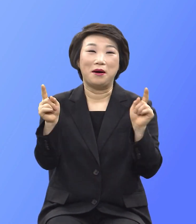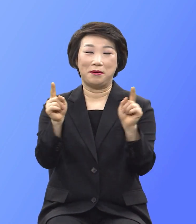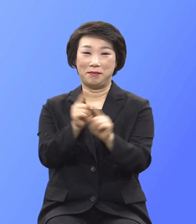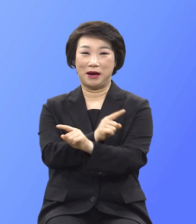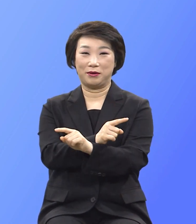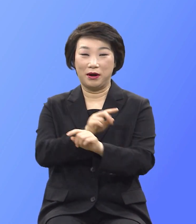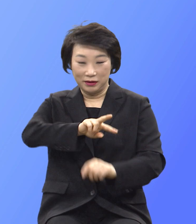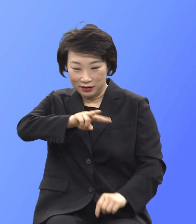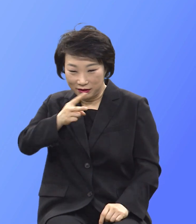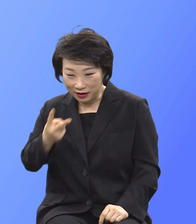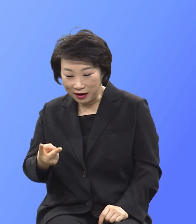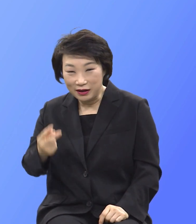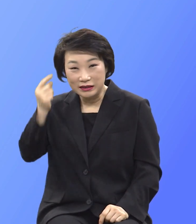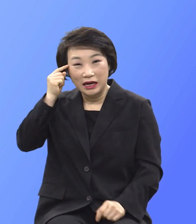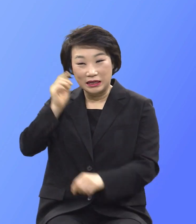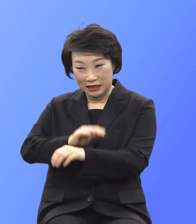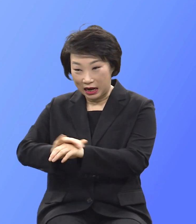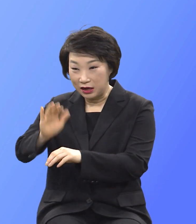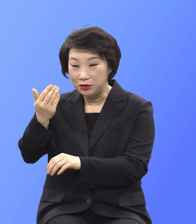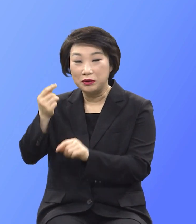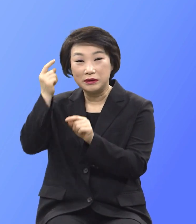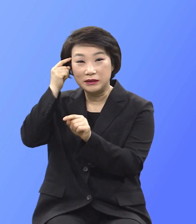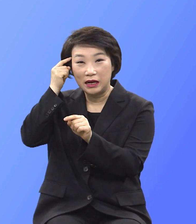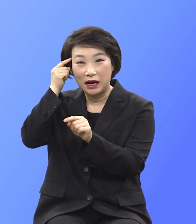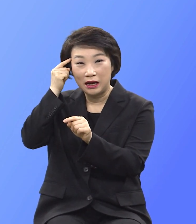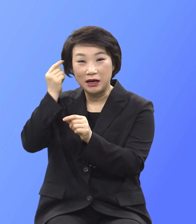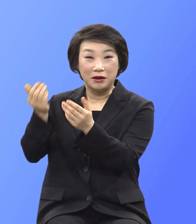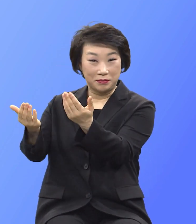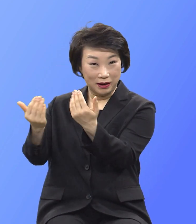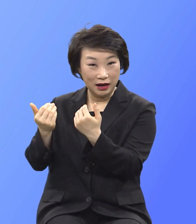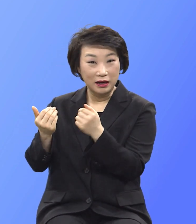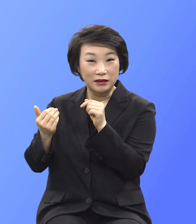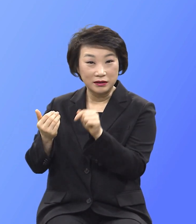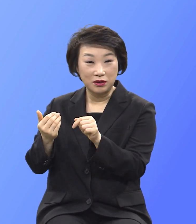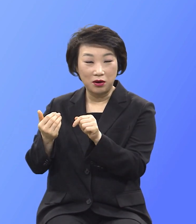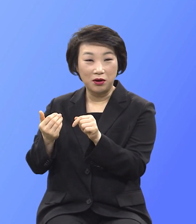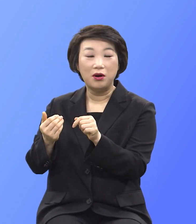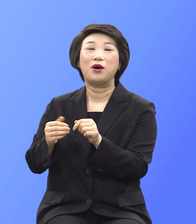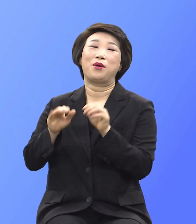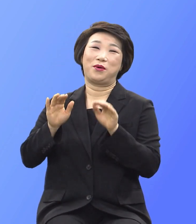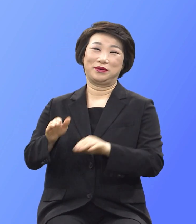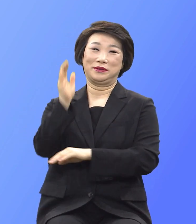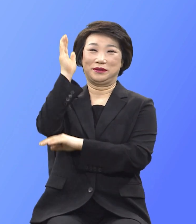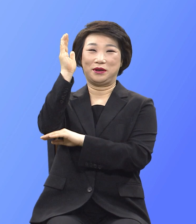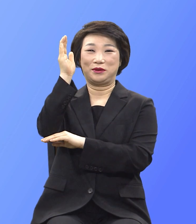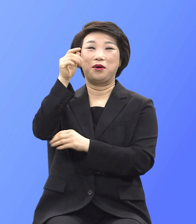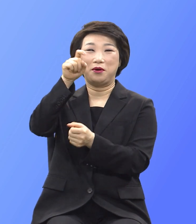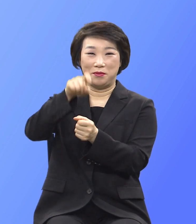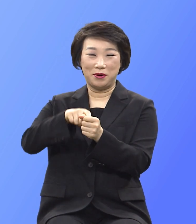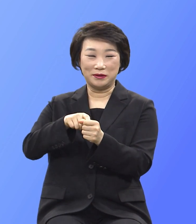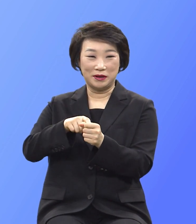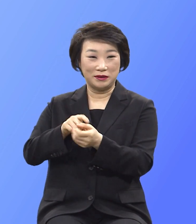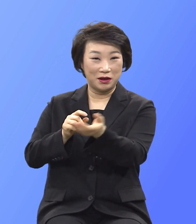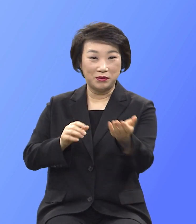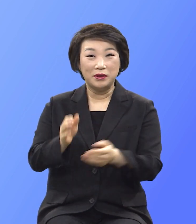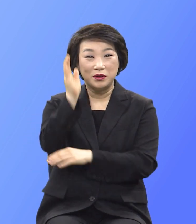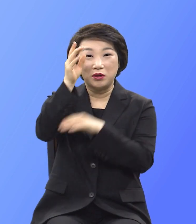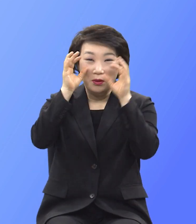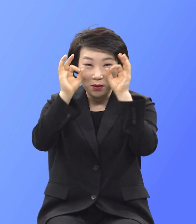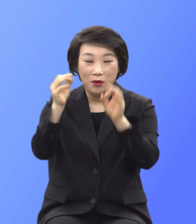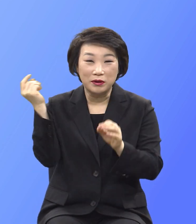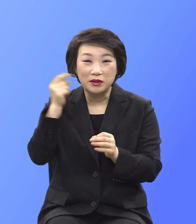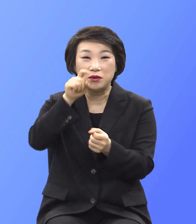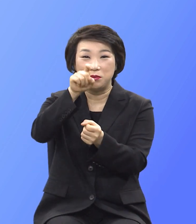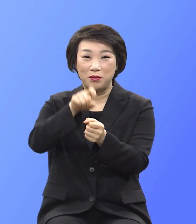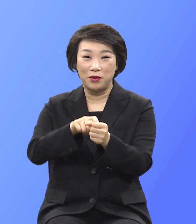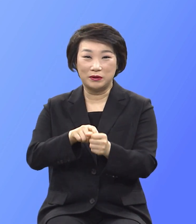바꾸어서 잘 되는 생각을 아주 만들어주는 것이 오늘 설교를 듣고 설교하는